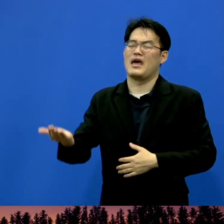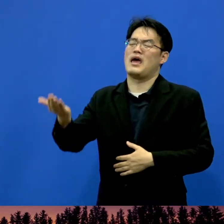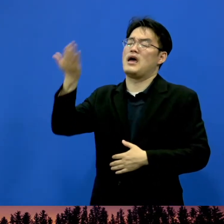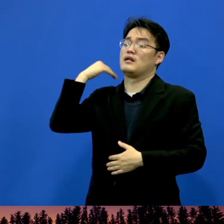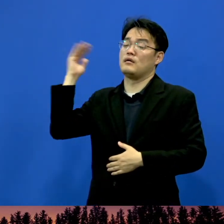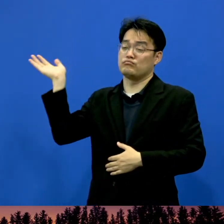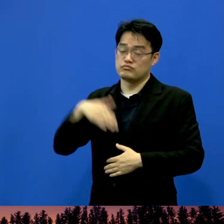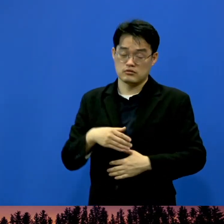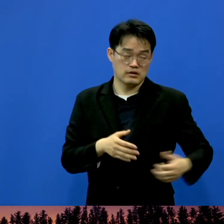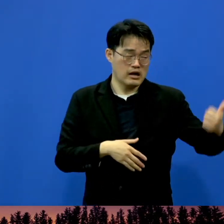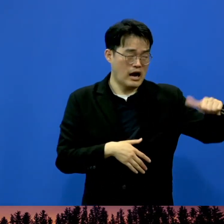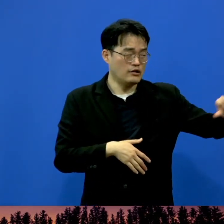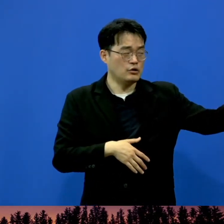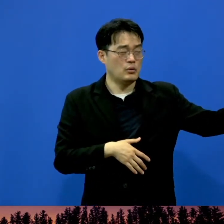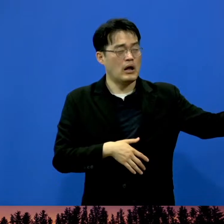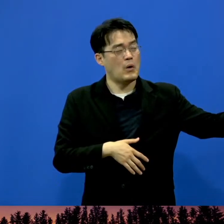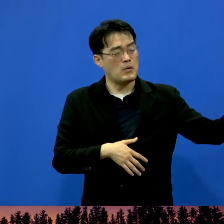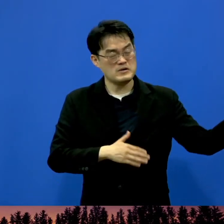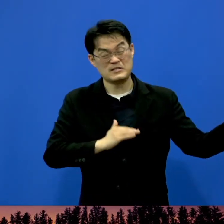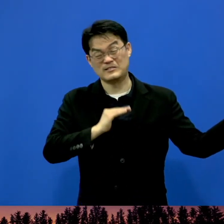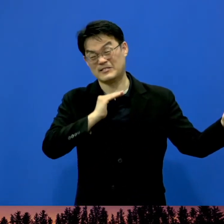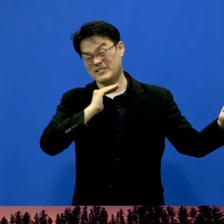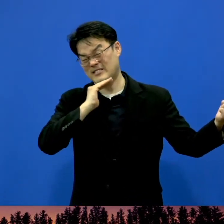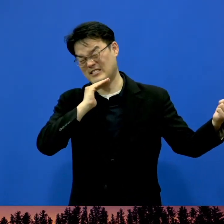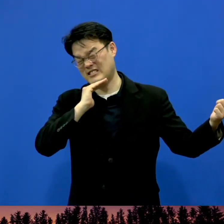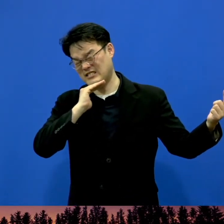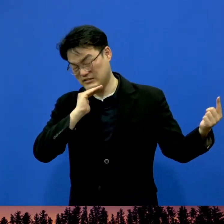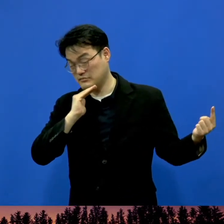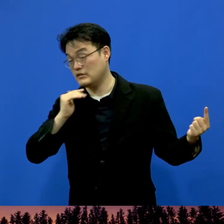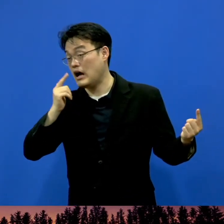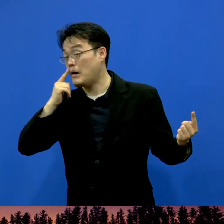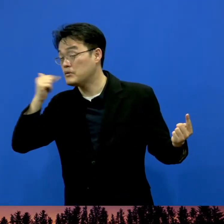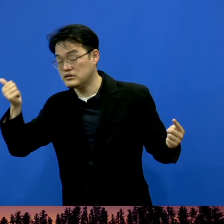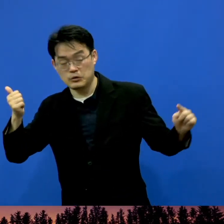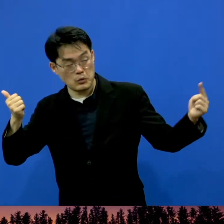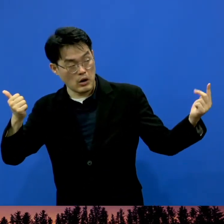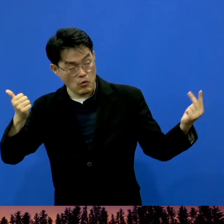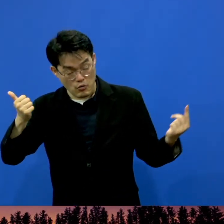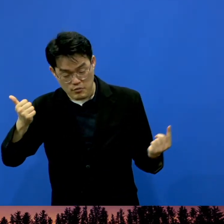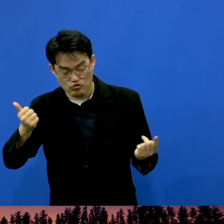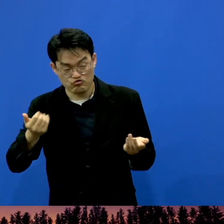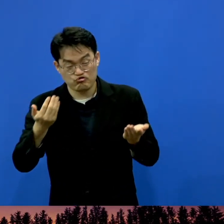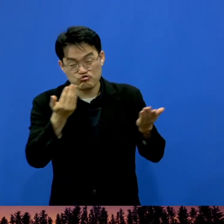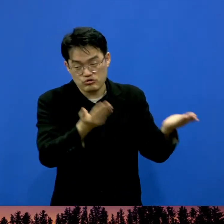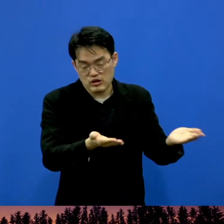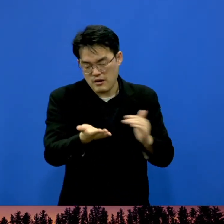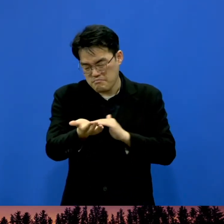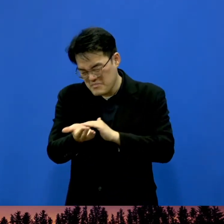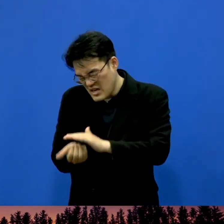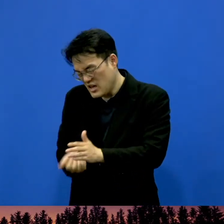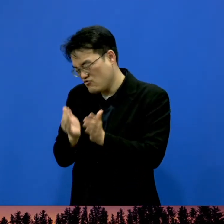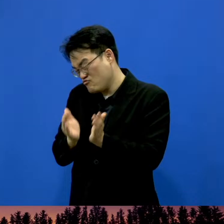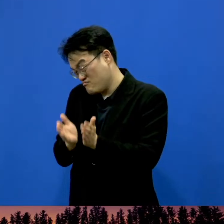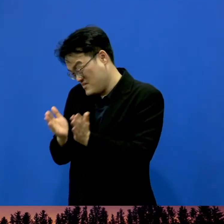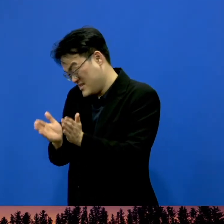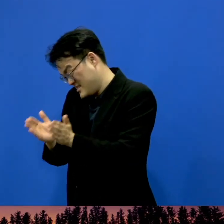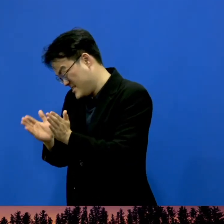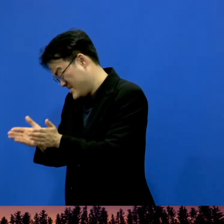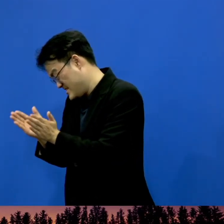그 아들이 돌아오기를 기다리면서 이 아들이 돌아오면 잡으려고 준비를 미리 해둔 송아지란 말이에요.